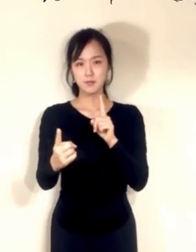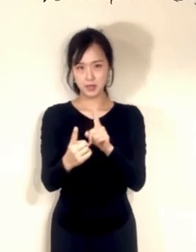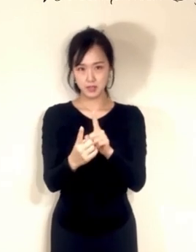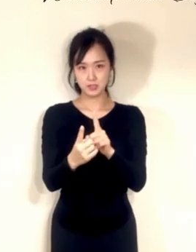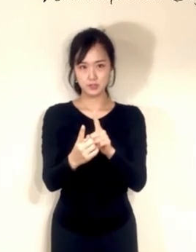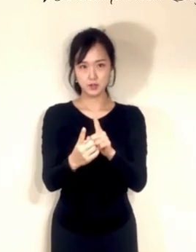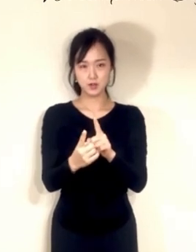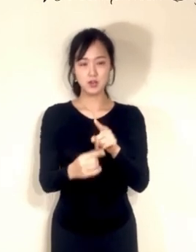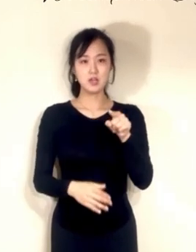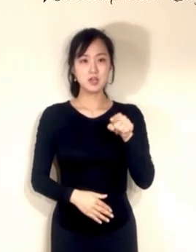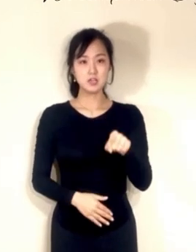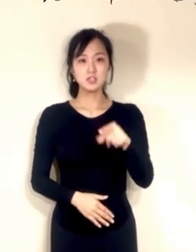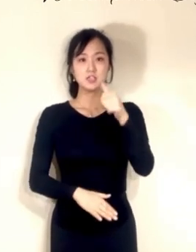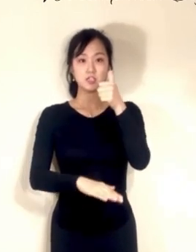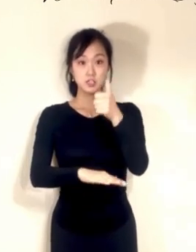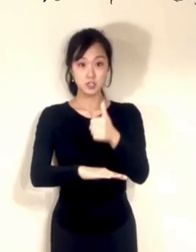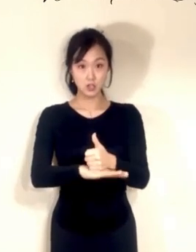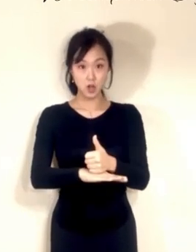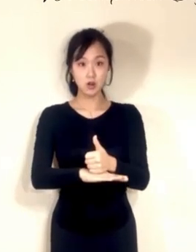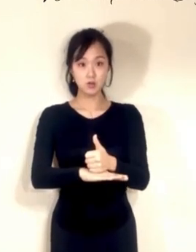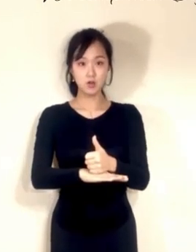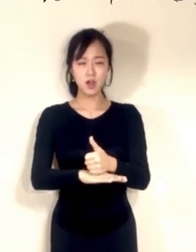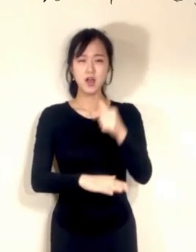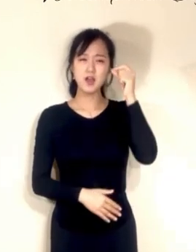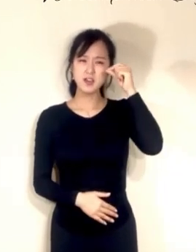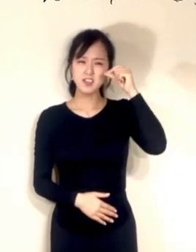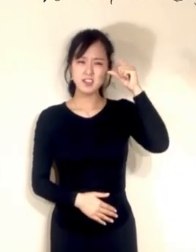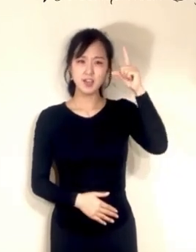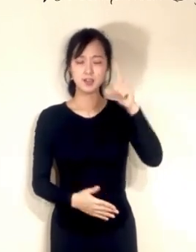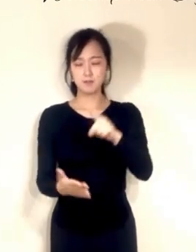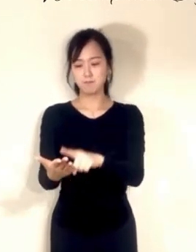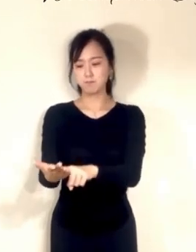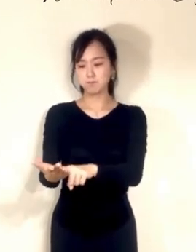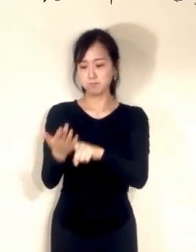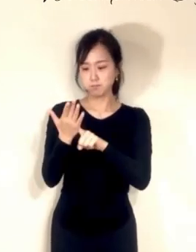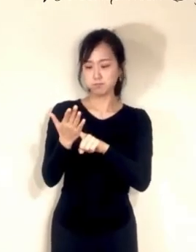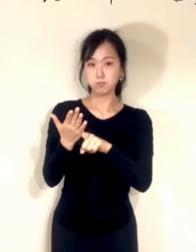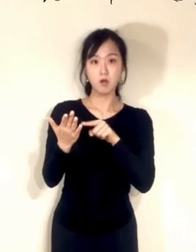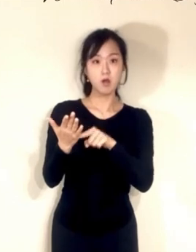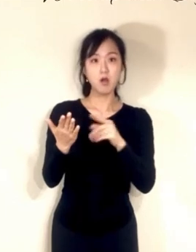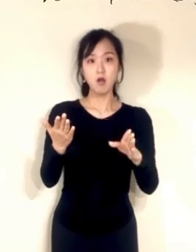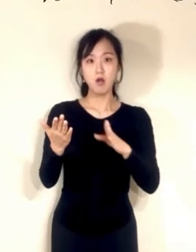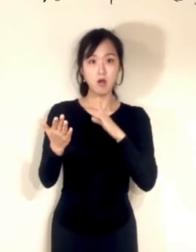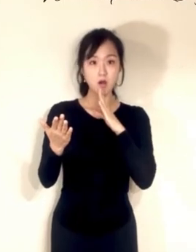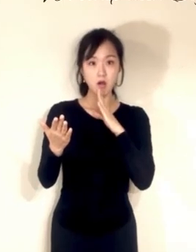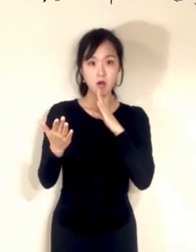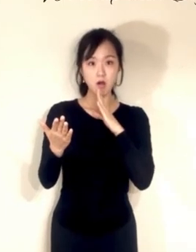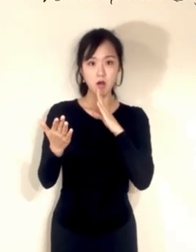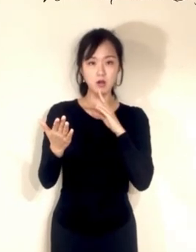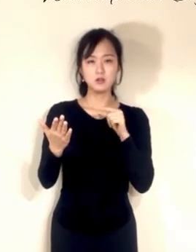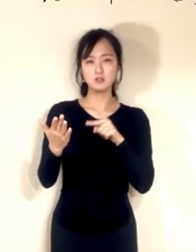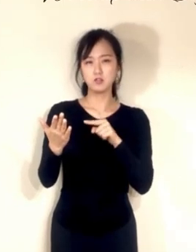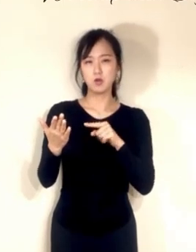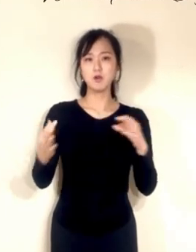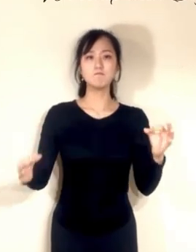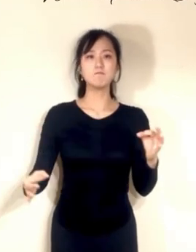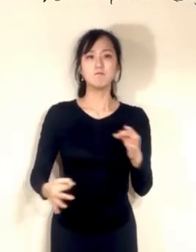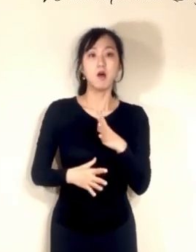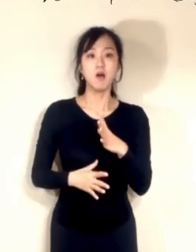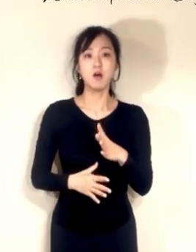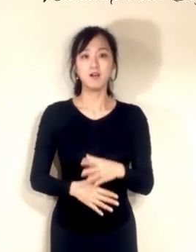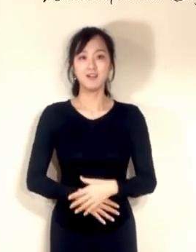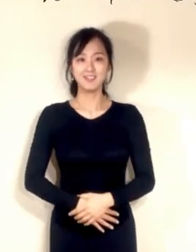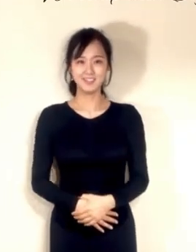신방하였습니다. 그렇게 하고 나서 깨달은 그렇게 발견한 진리가 있는데, 정말 돈 주고도 살